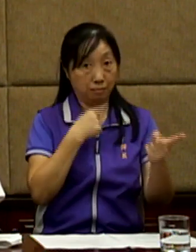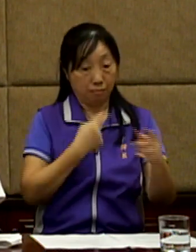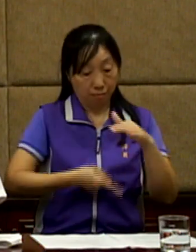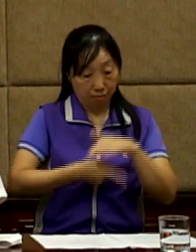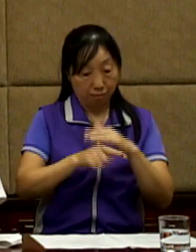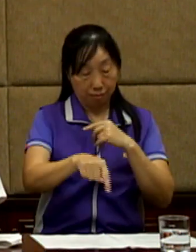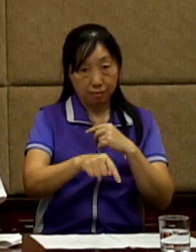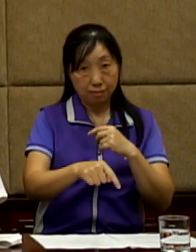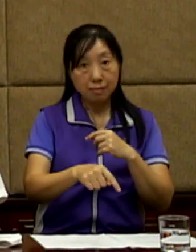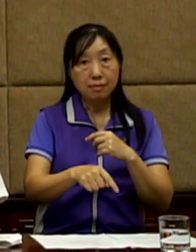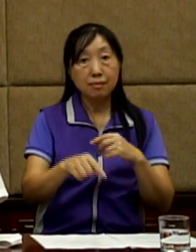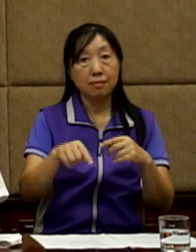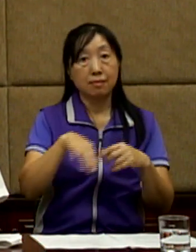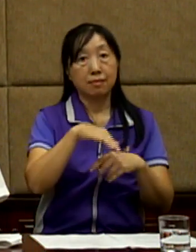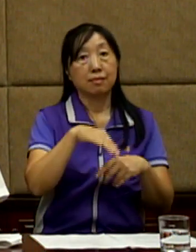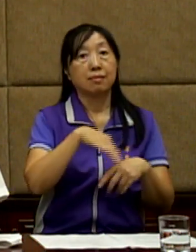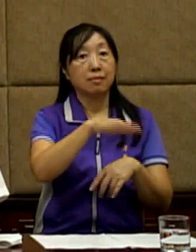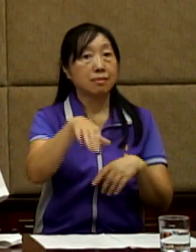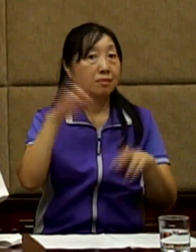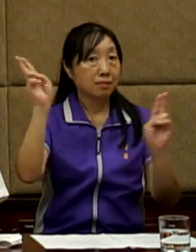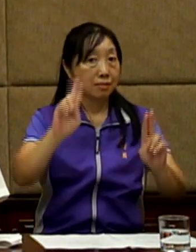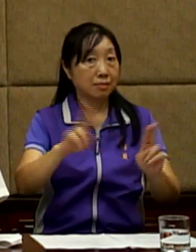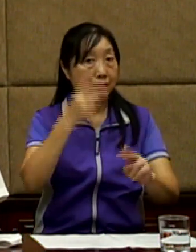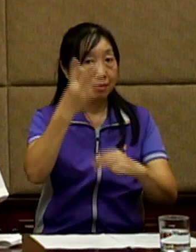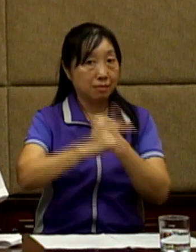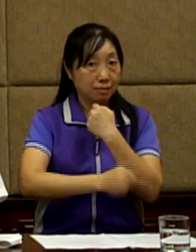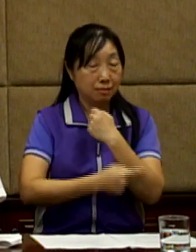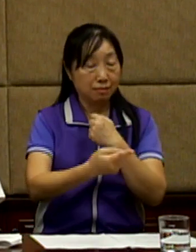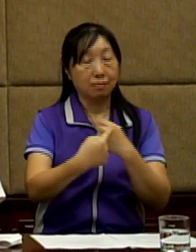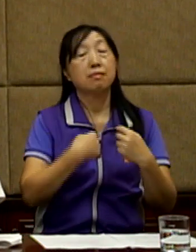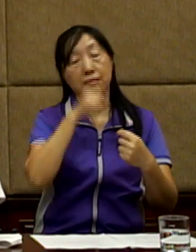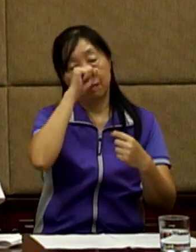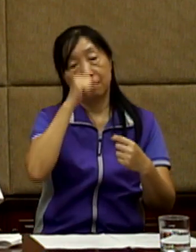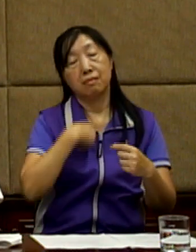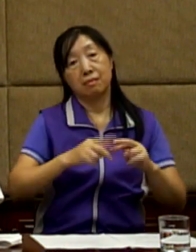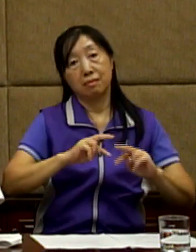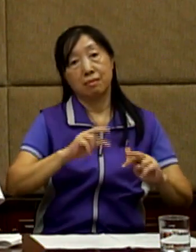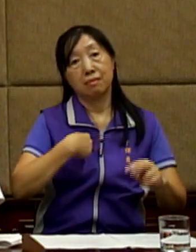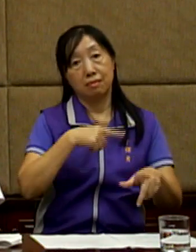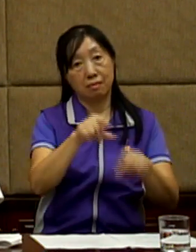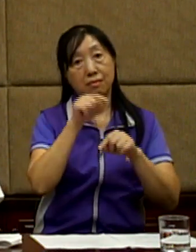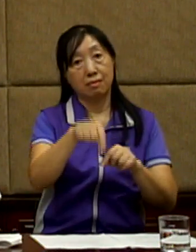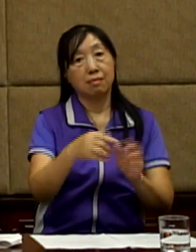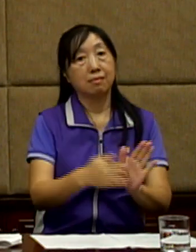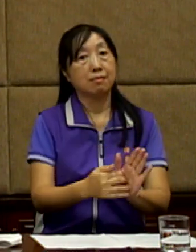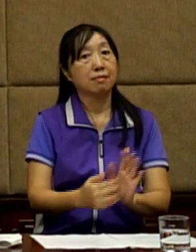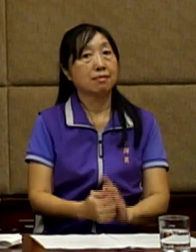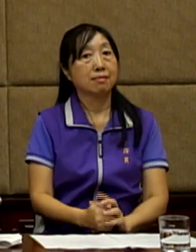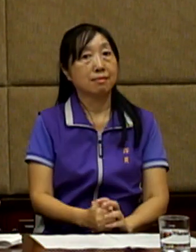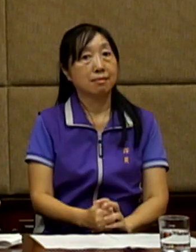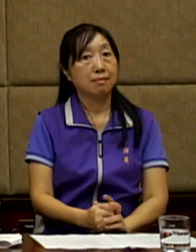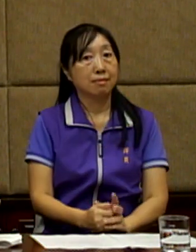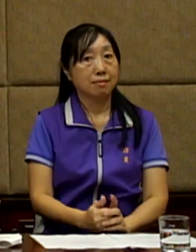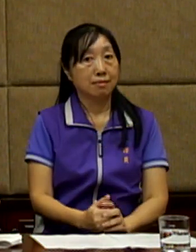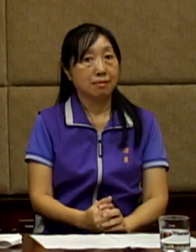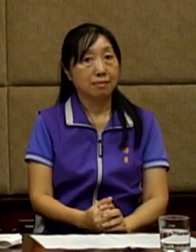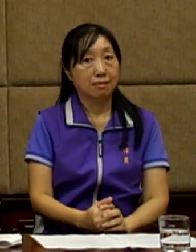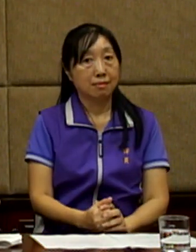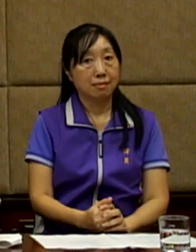广电三法的规定，我们依法来处理。哦，我们就是这样子。哎， 所以是